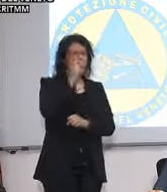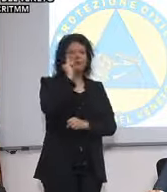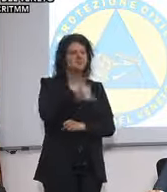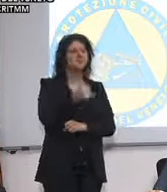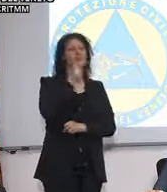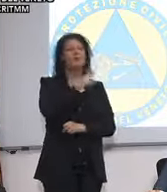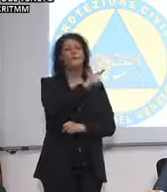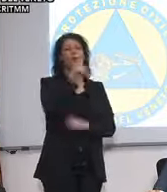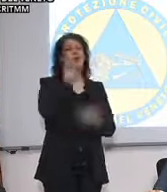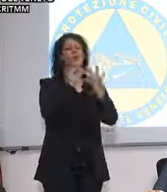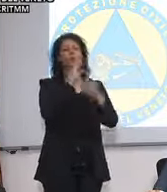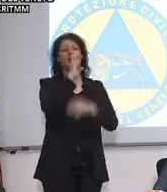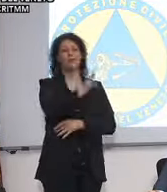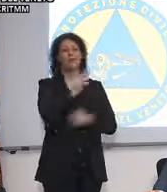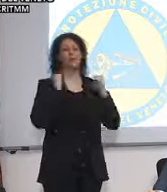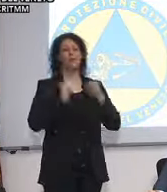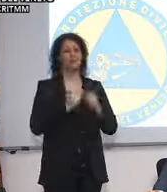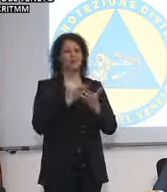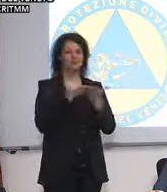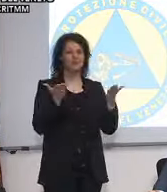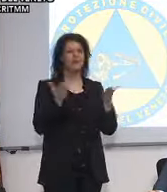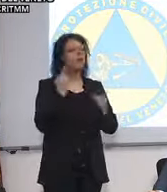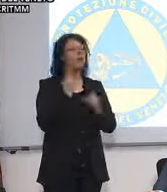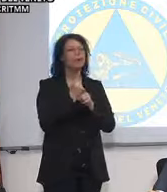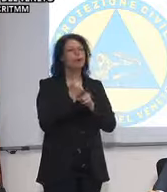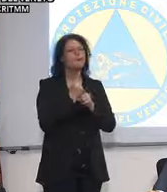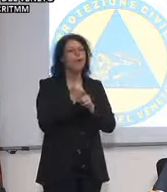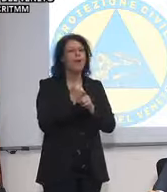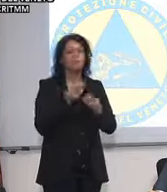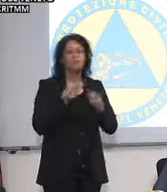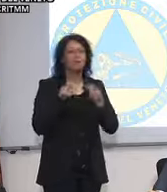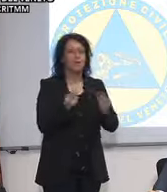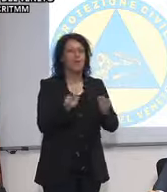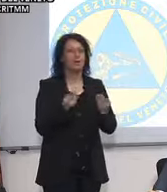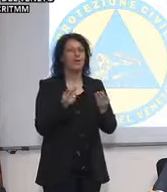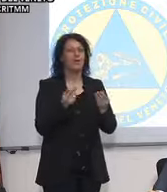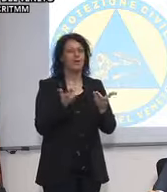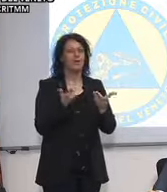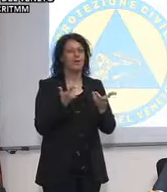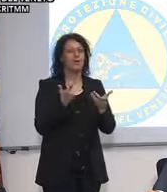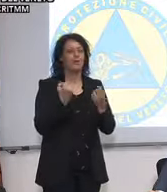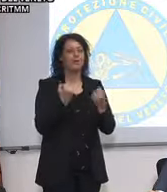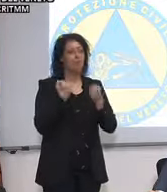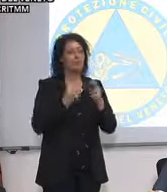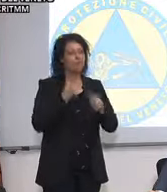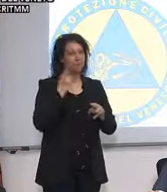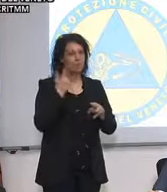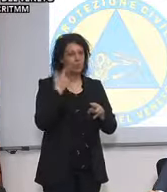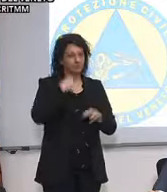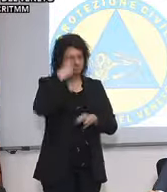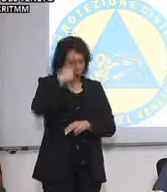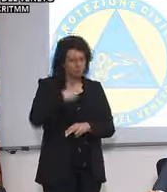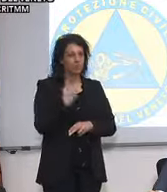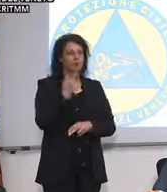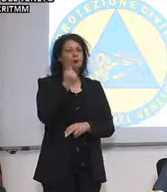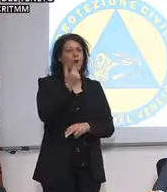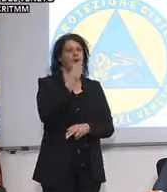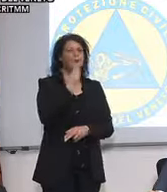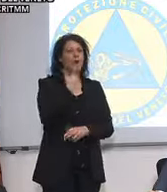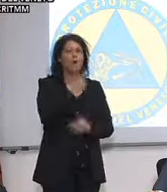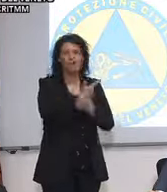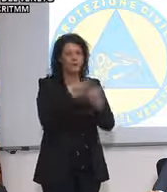dovremmo assolutamente rinforzare tutto quel fronte, perché immagino che ci sia un salto di disperazione, iniziano a mancare i soldi, molti